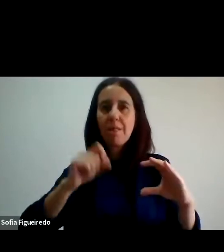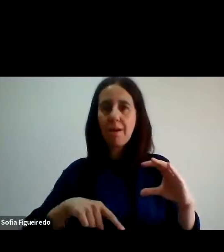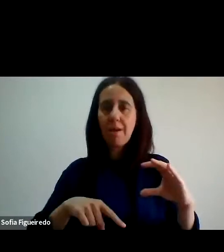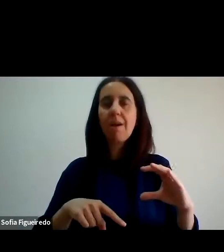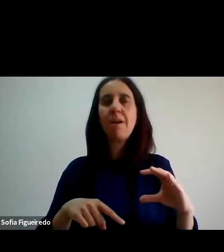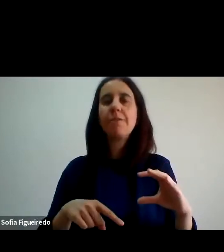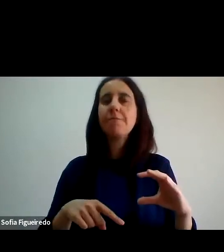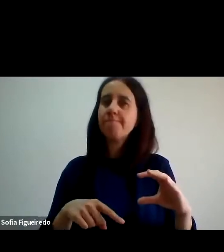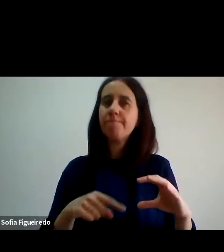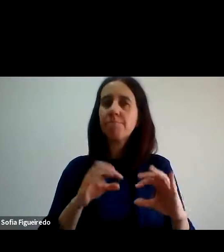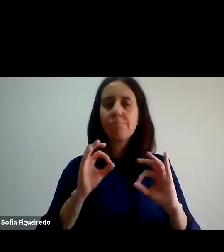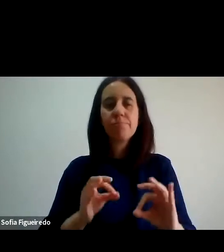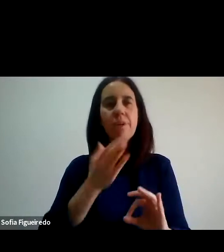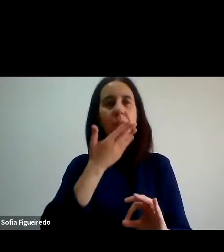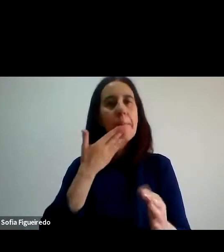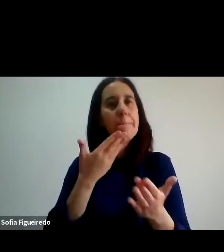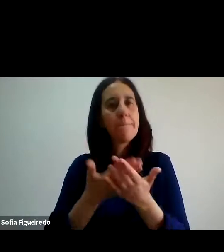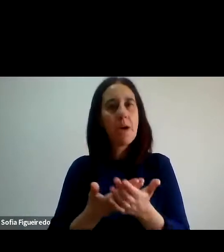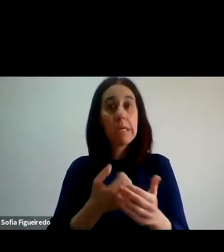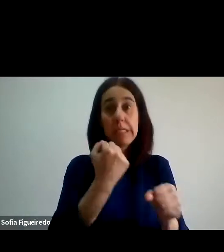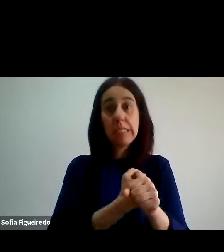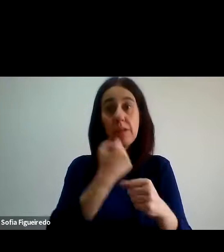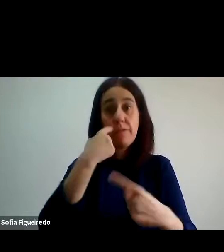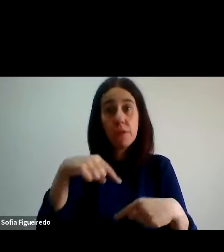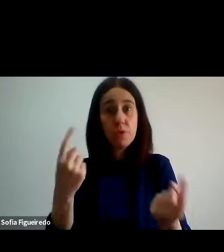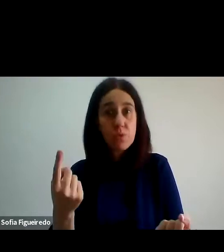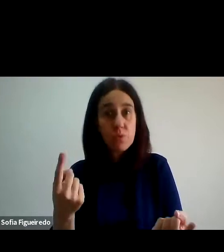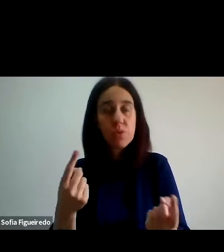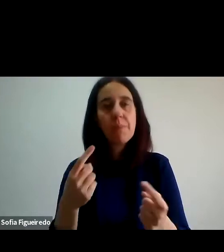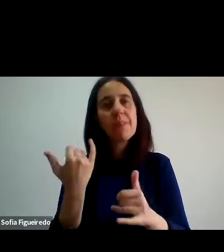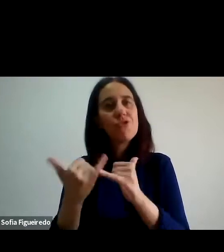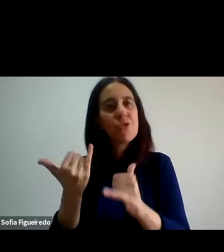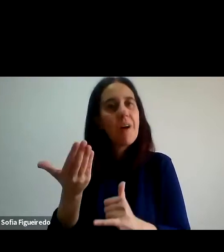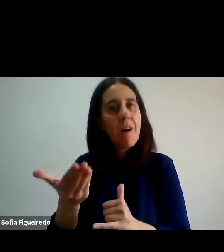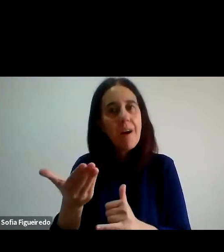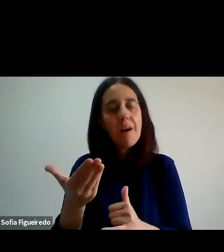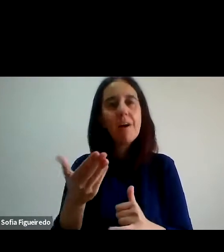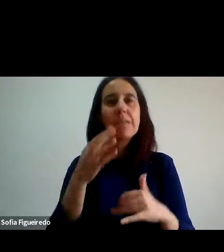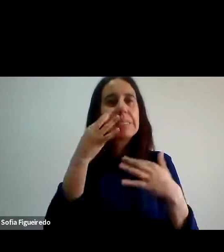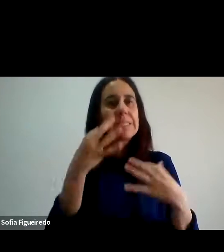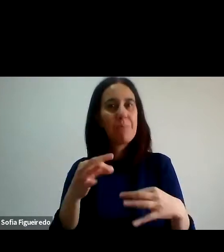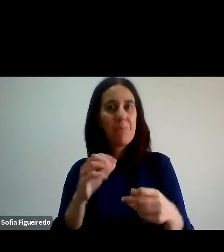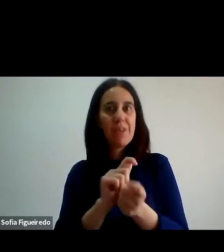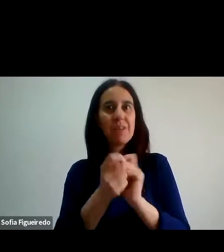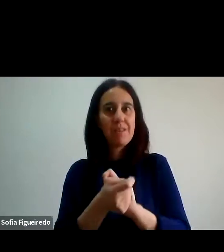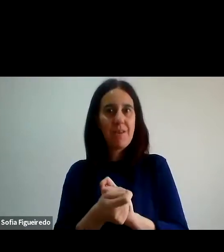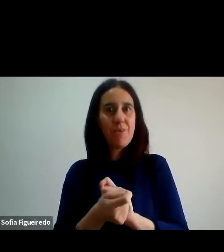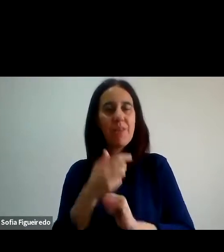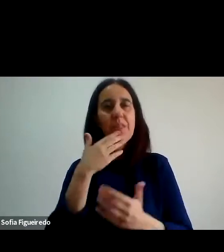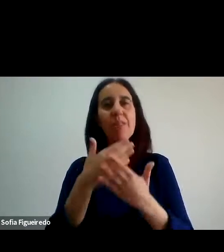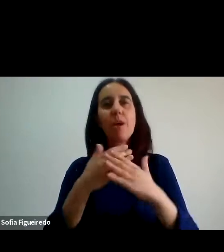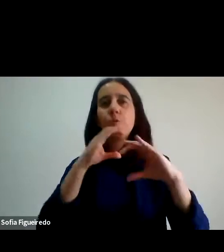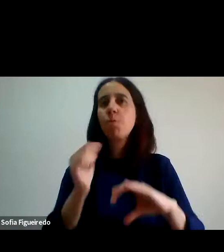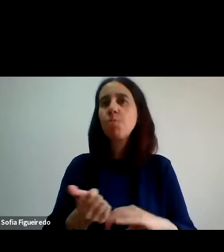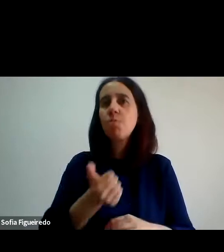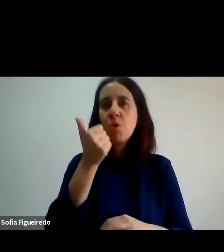mais efetivamente a utilização de serviços digitais, a simplificação, a melhor comunicação com